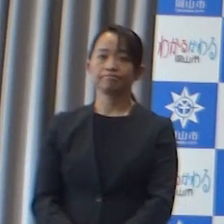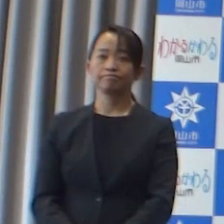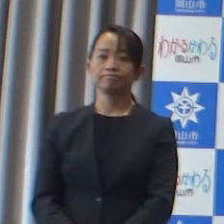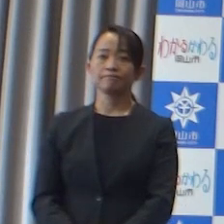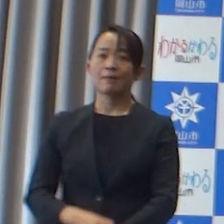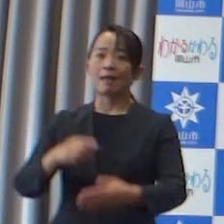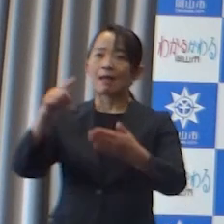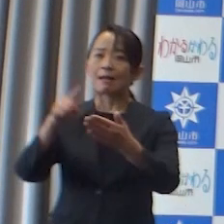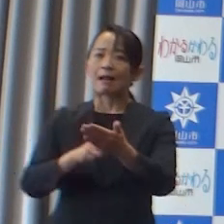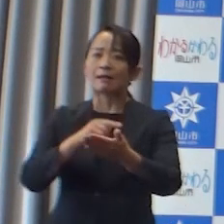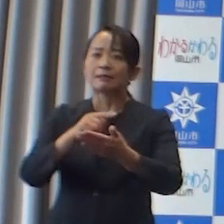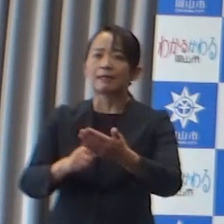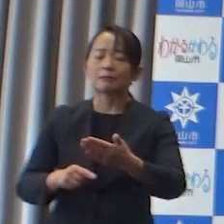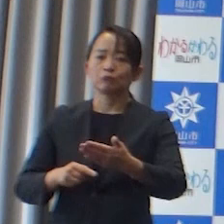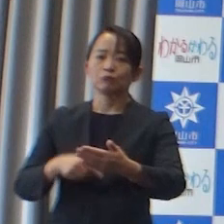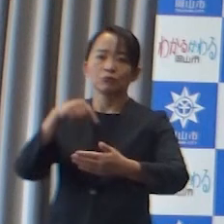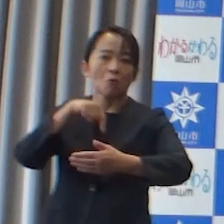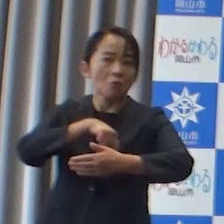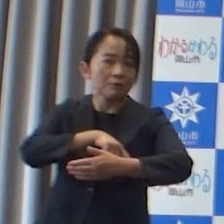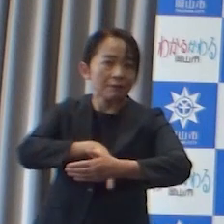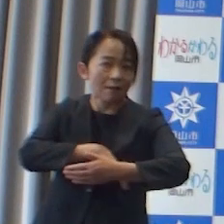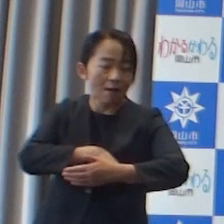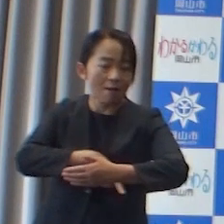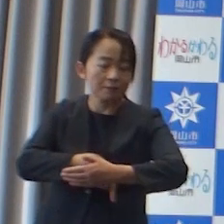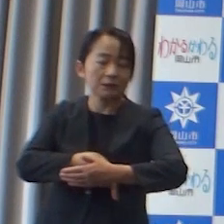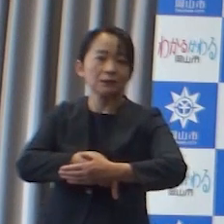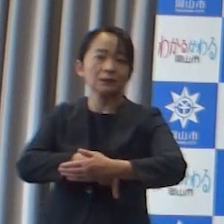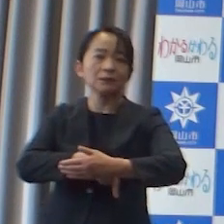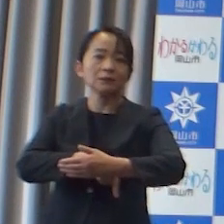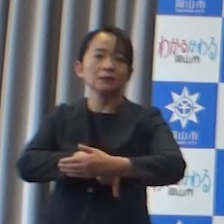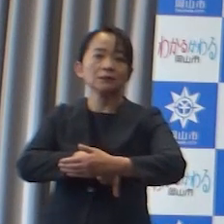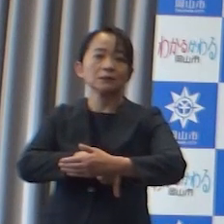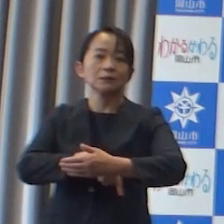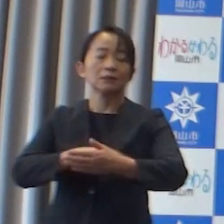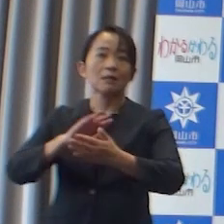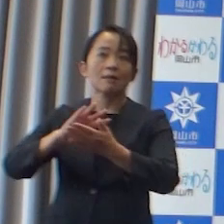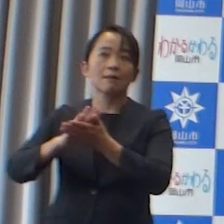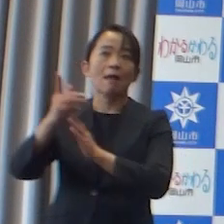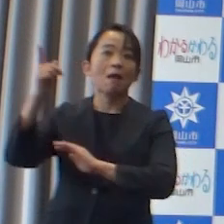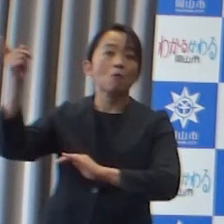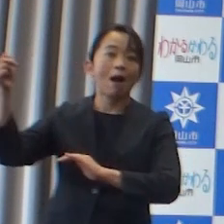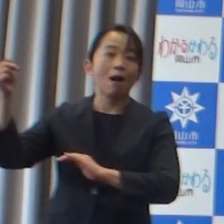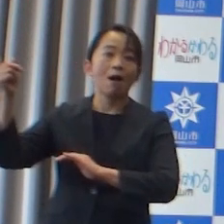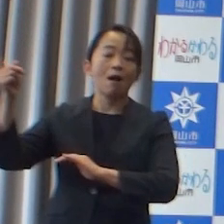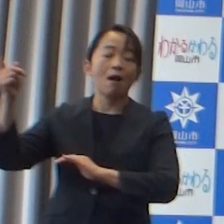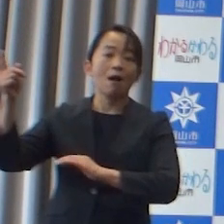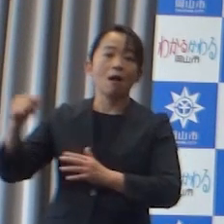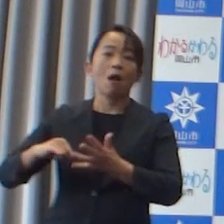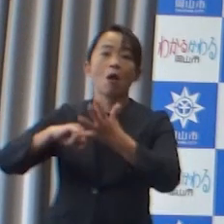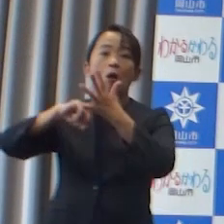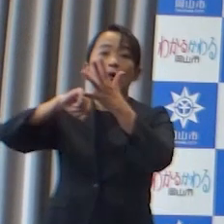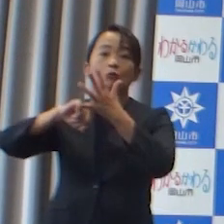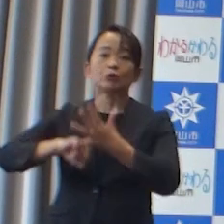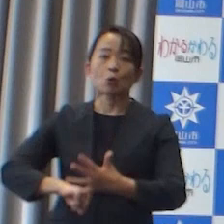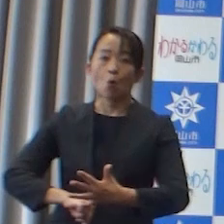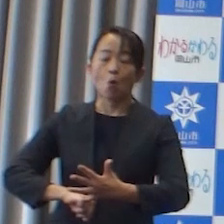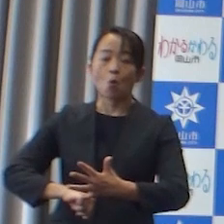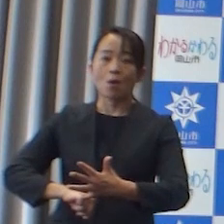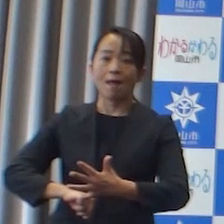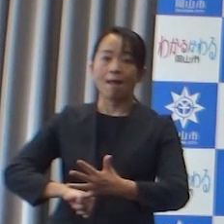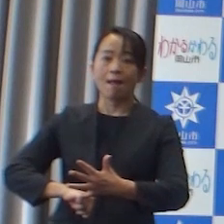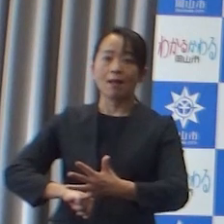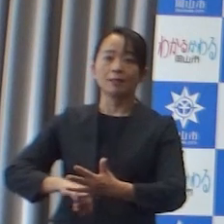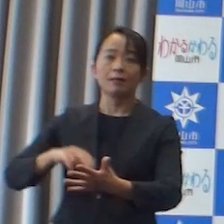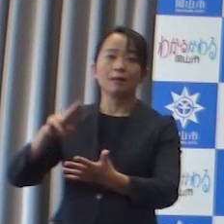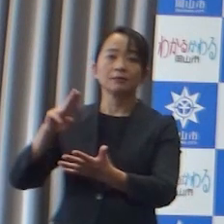決着の中身にはよるんですけれども、今県は条例でそれを定めております。